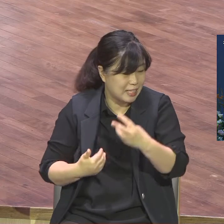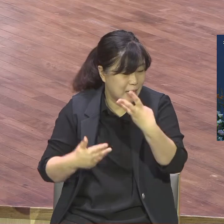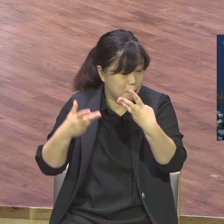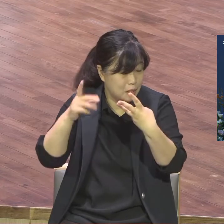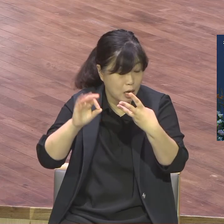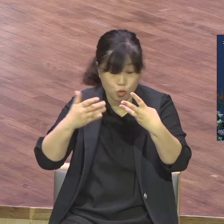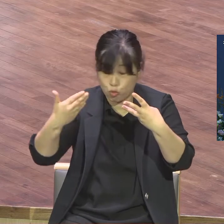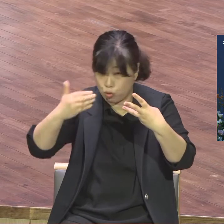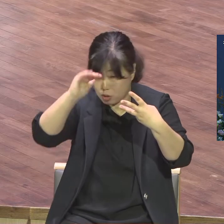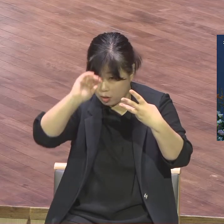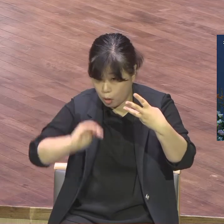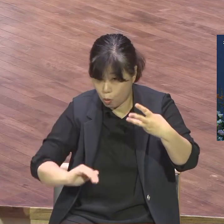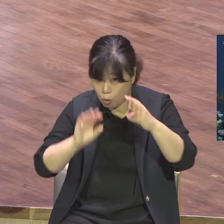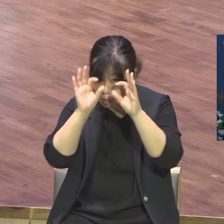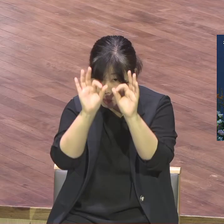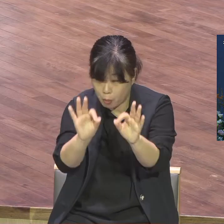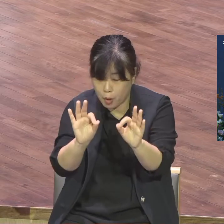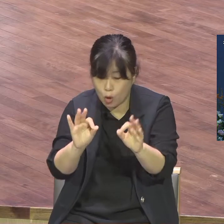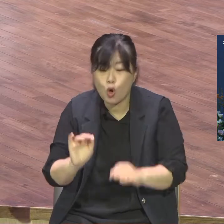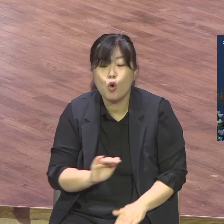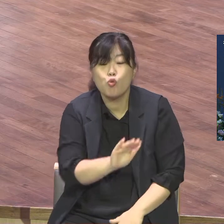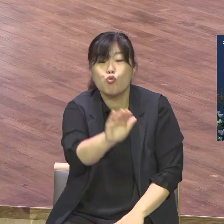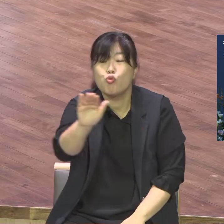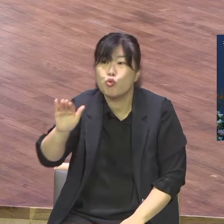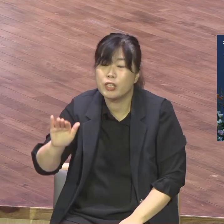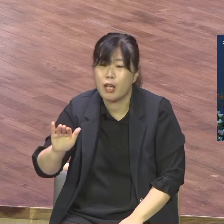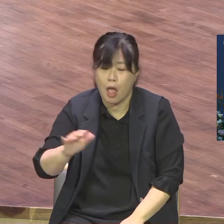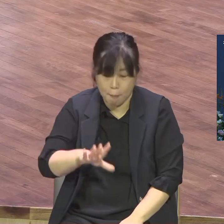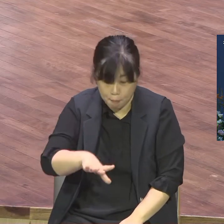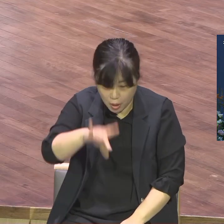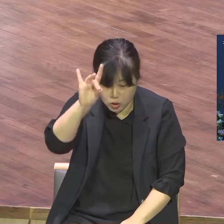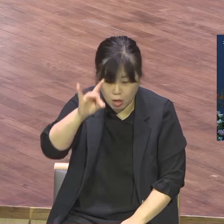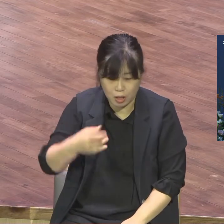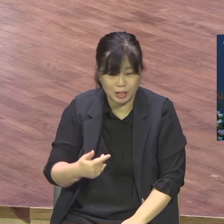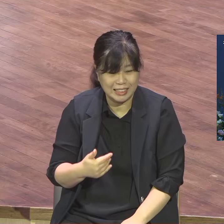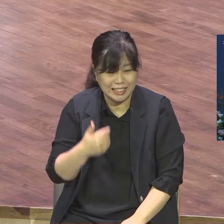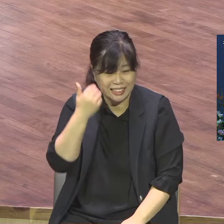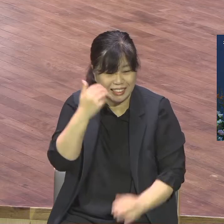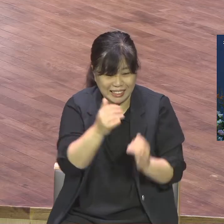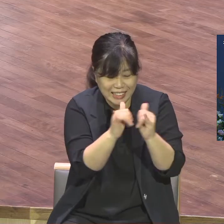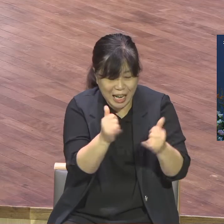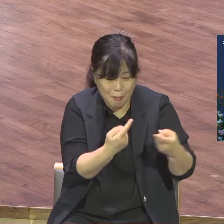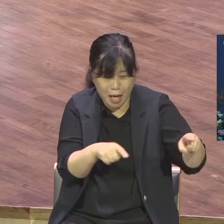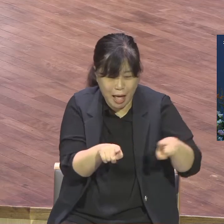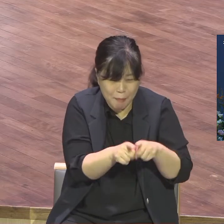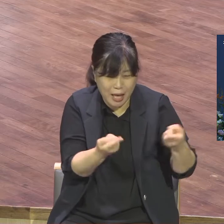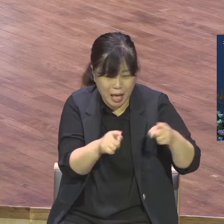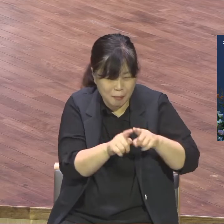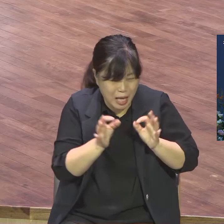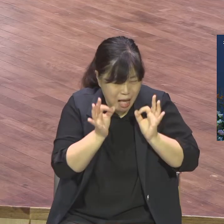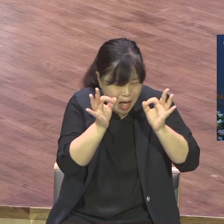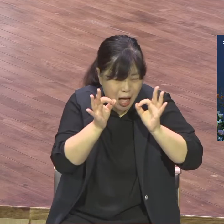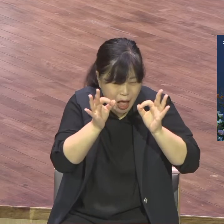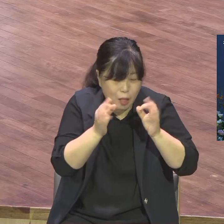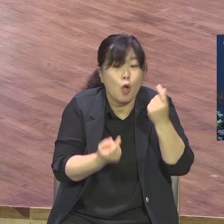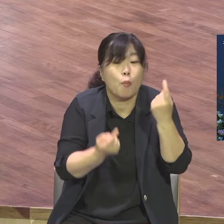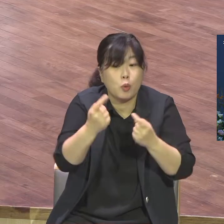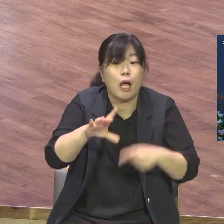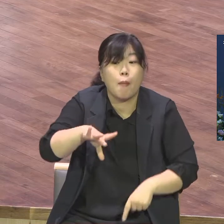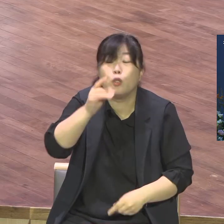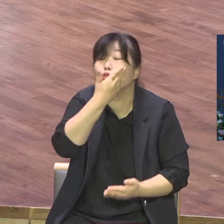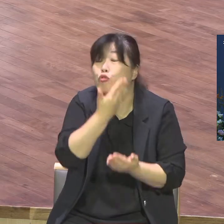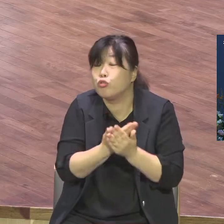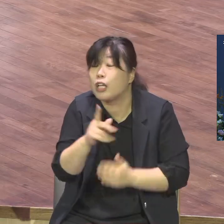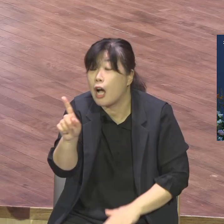우리가 하나님의 동역자라는 사실을 먼저 인식해야 됩니다. 인간적으로 내하고 친하고 내하고 이거